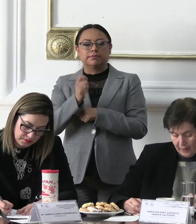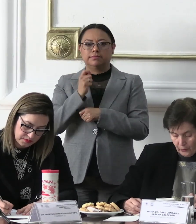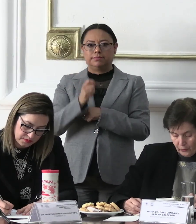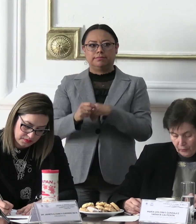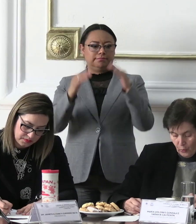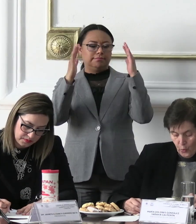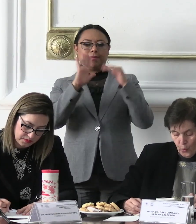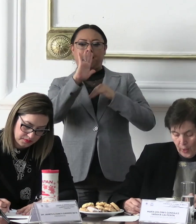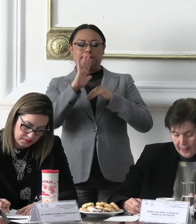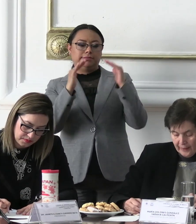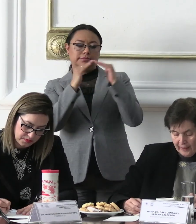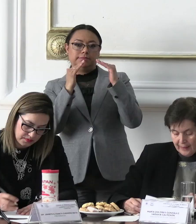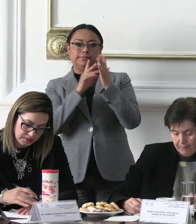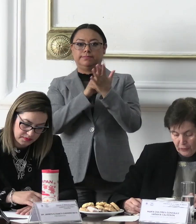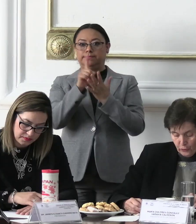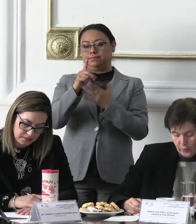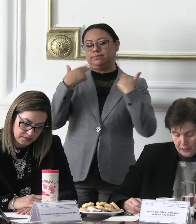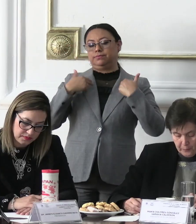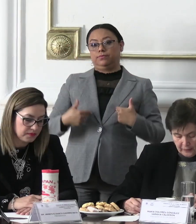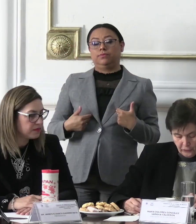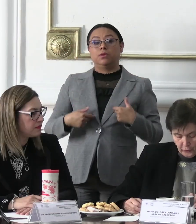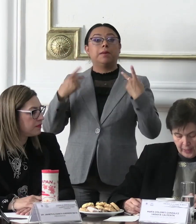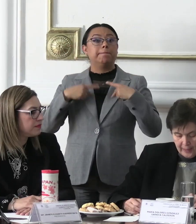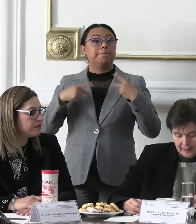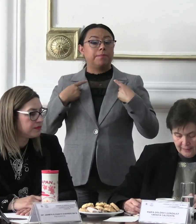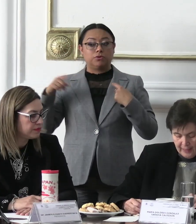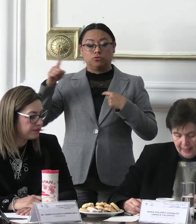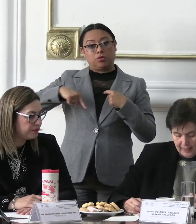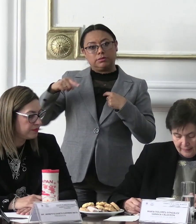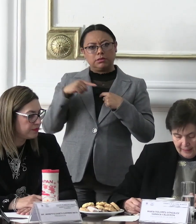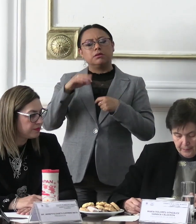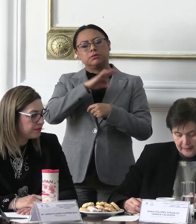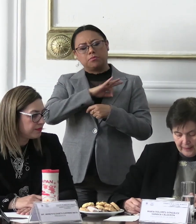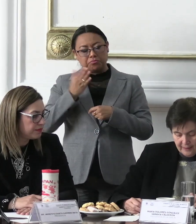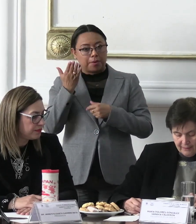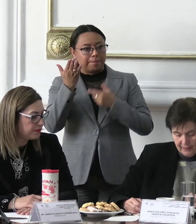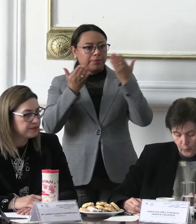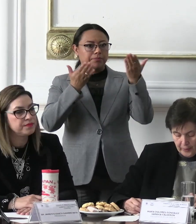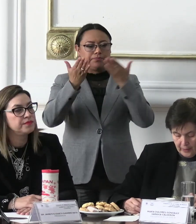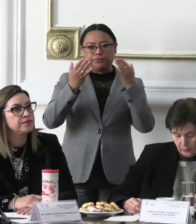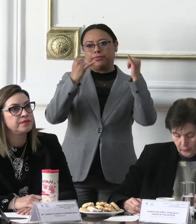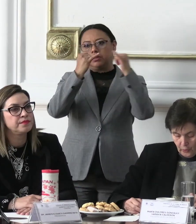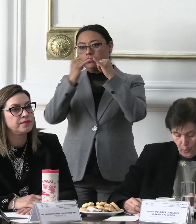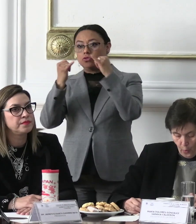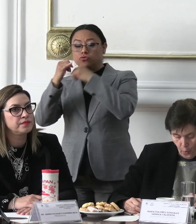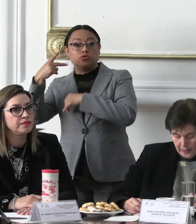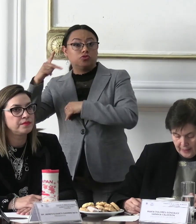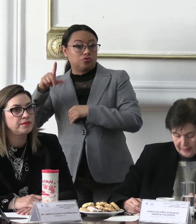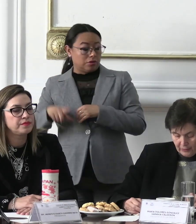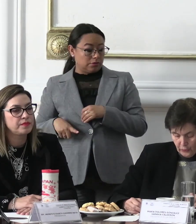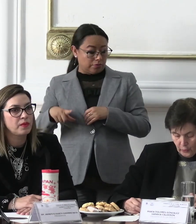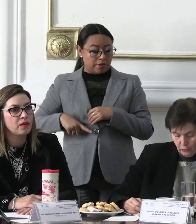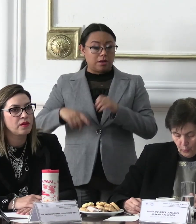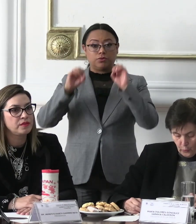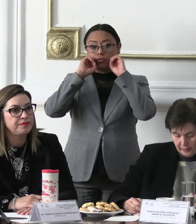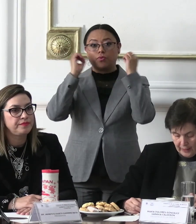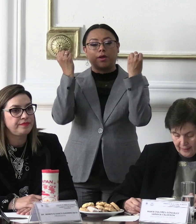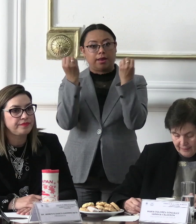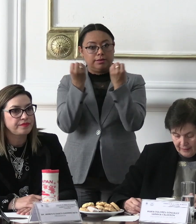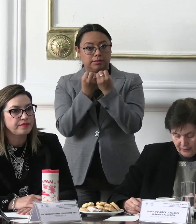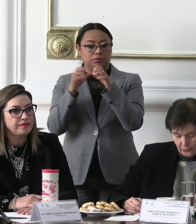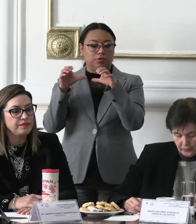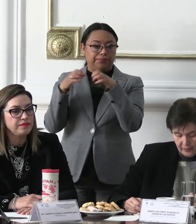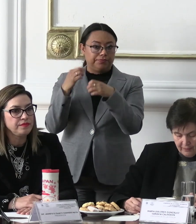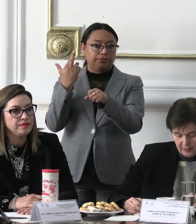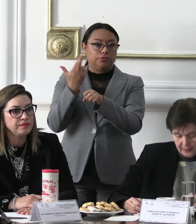Derechos Humanos, un lugar en el que personas peticionarias, dependencias de gobierno, organizaciones